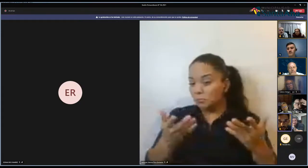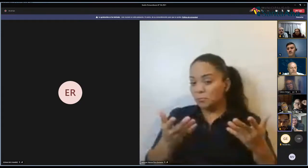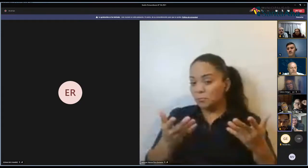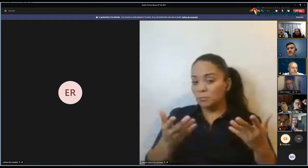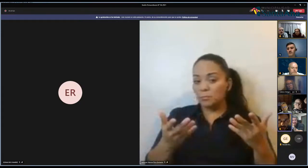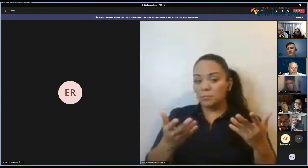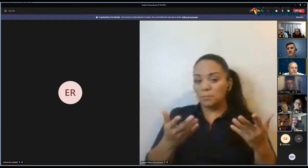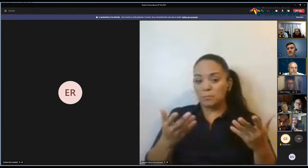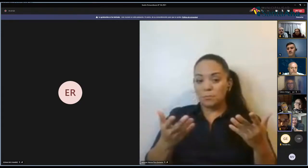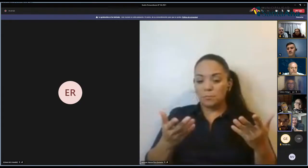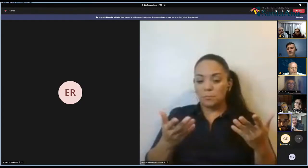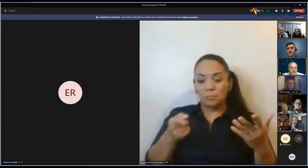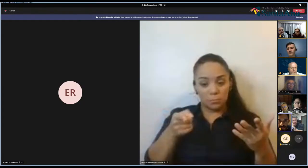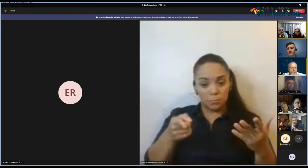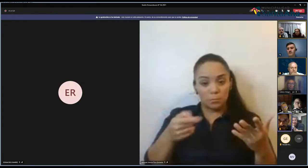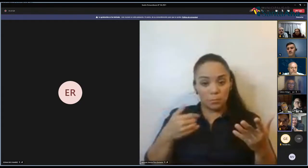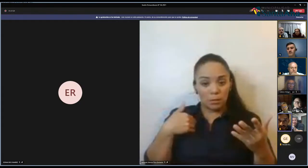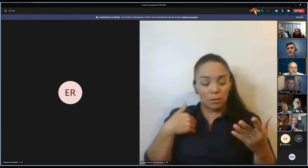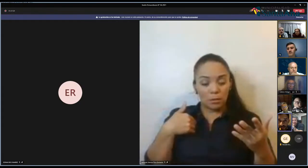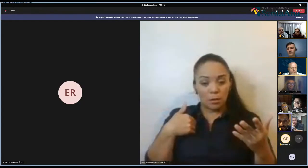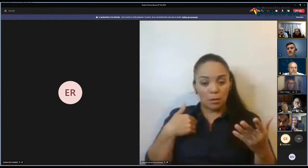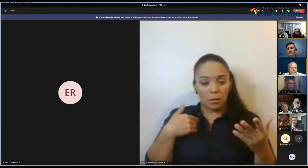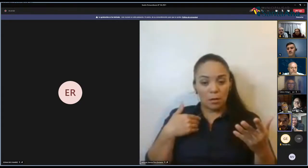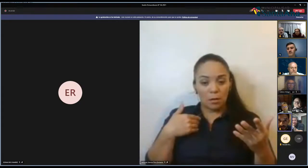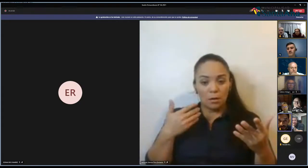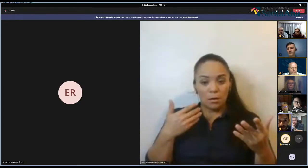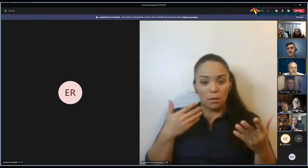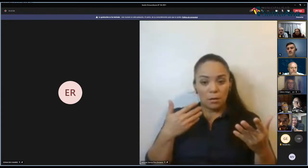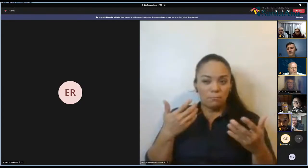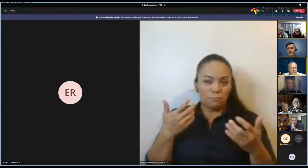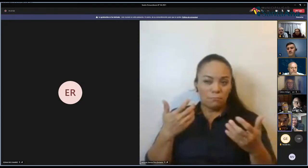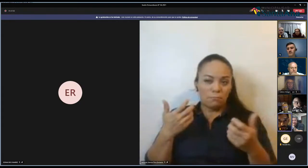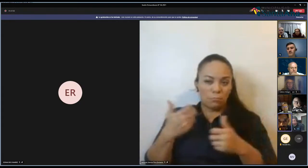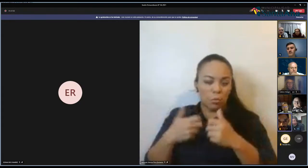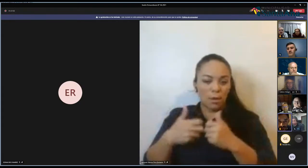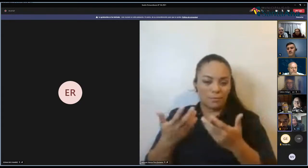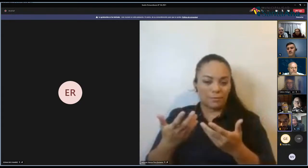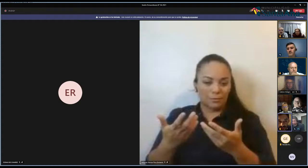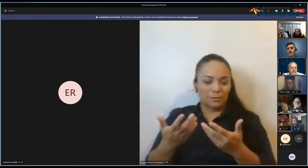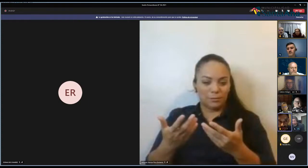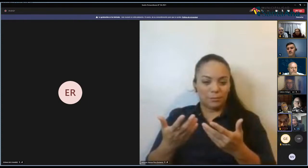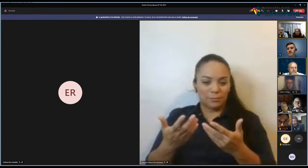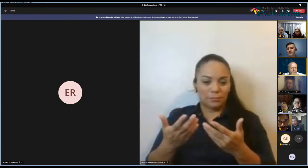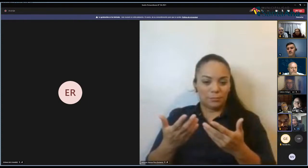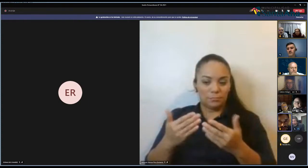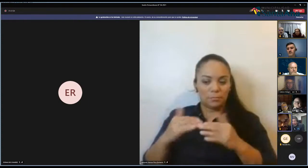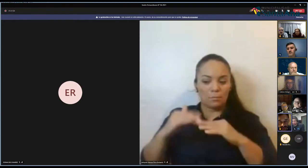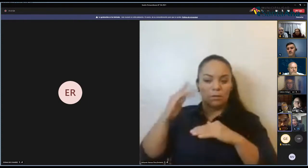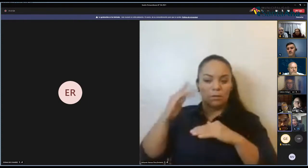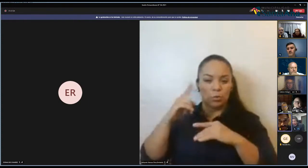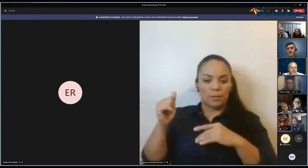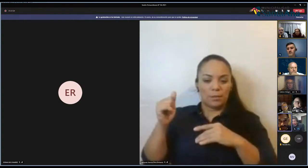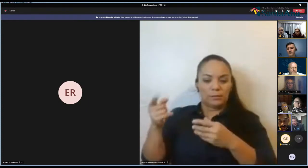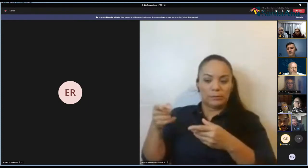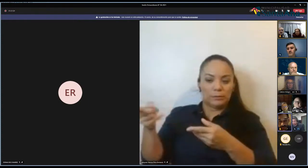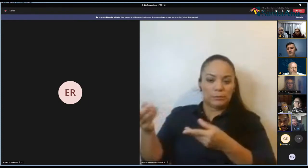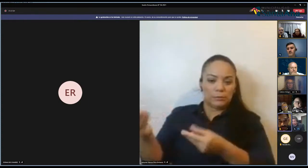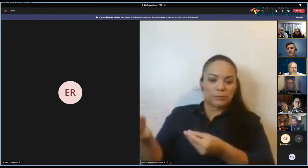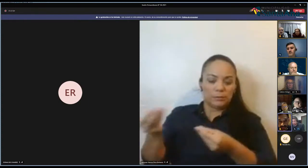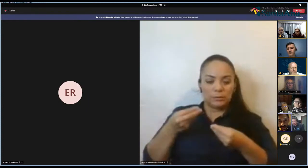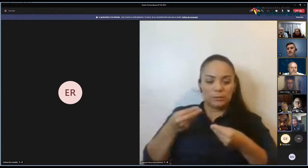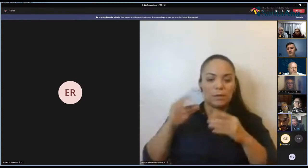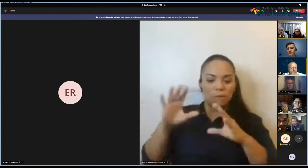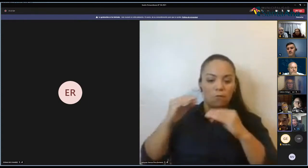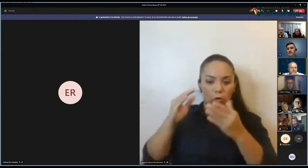ha tenido como una serie de problemas ellos hace poco hace más de un mes nos entregaron un informe de todo lo que